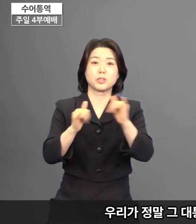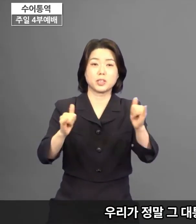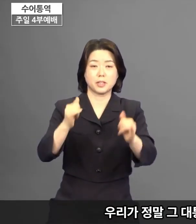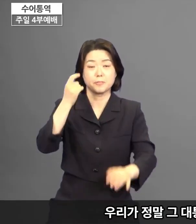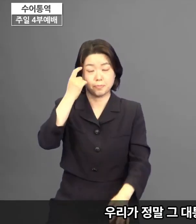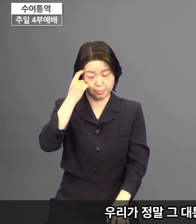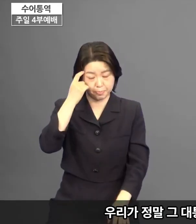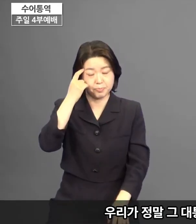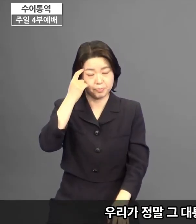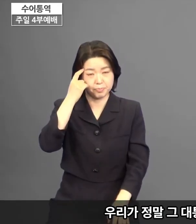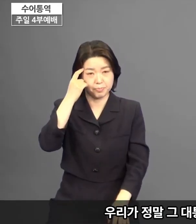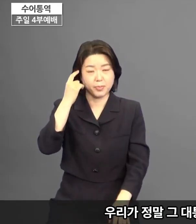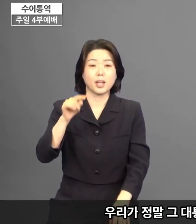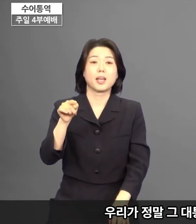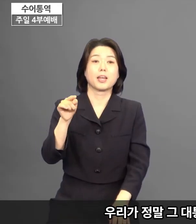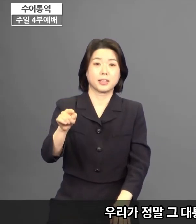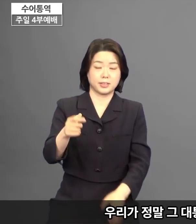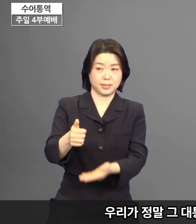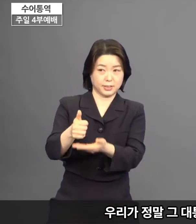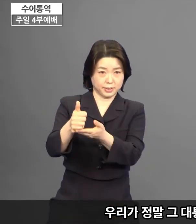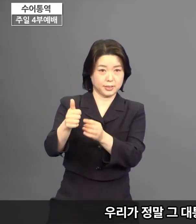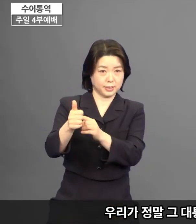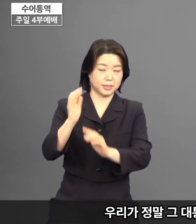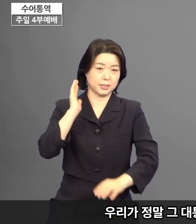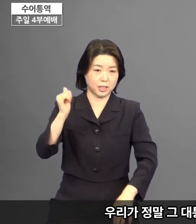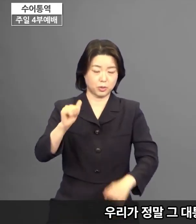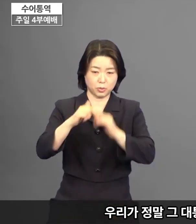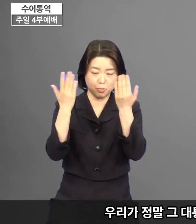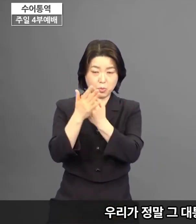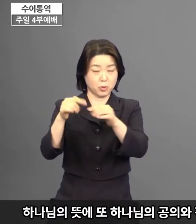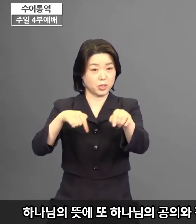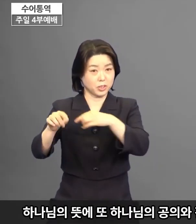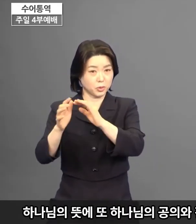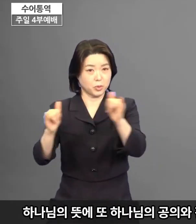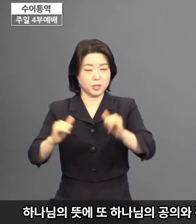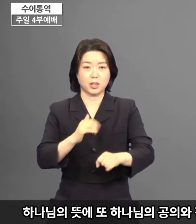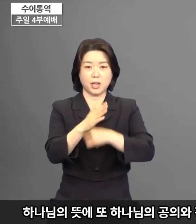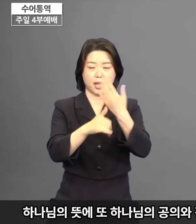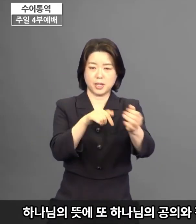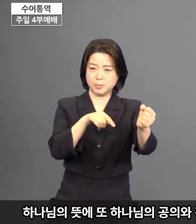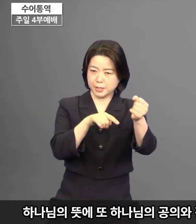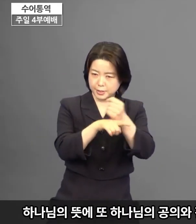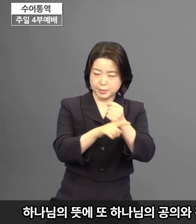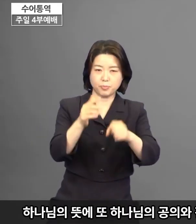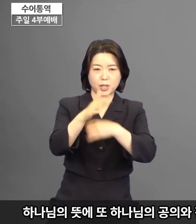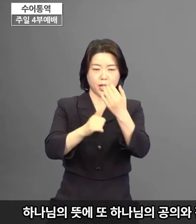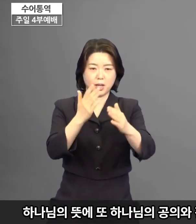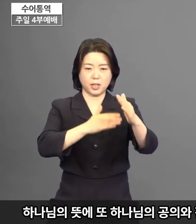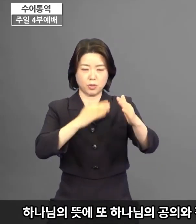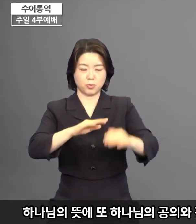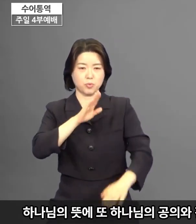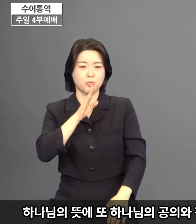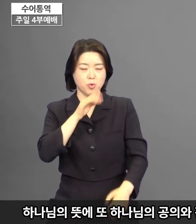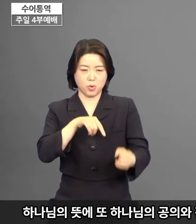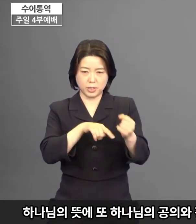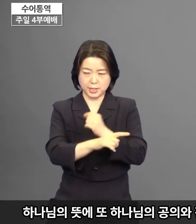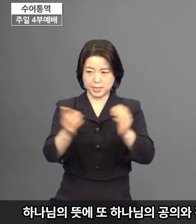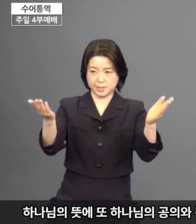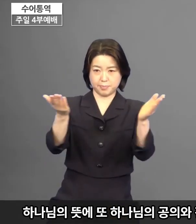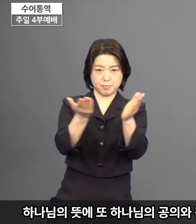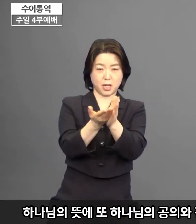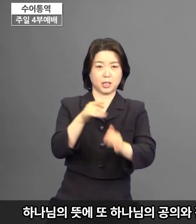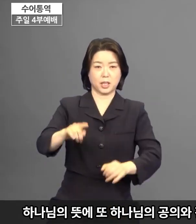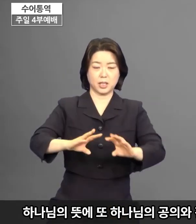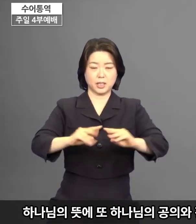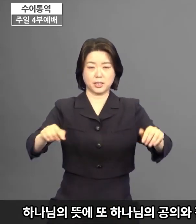우리가 정말 그 대통령과 모든 지도자들이 하나님의 뜻에 또 하나님의 공의와 진리에 맞추어 이